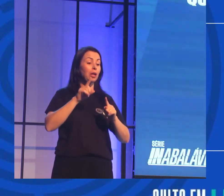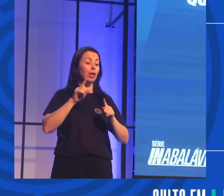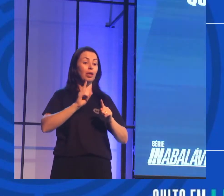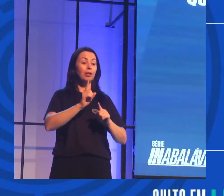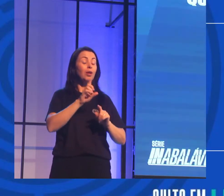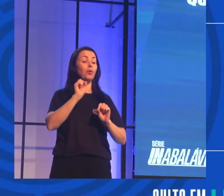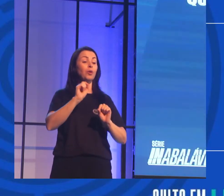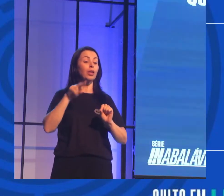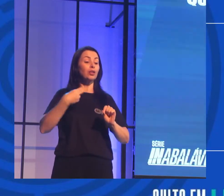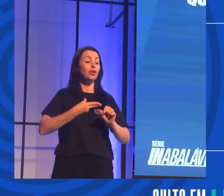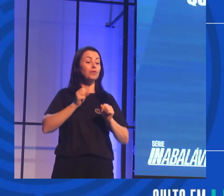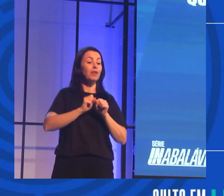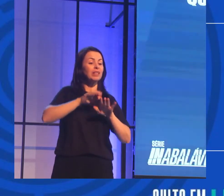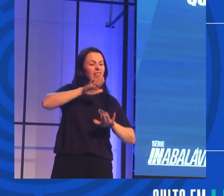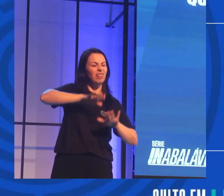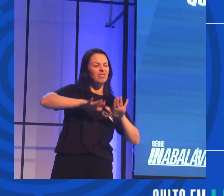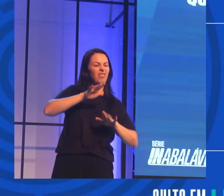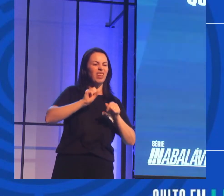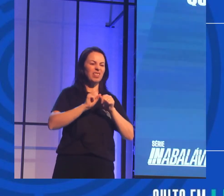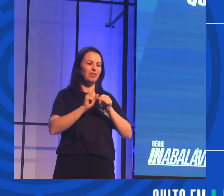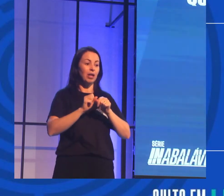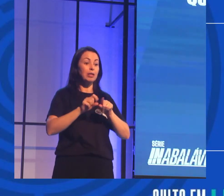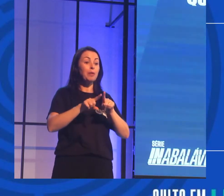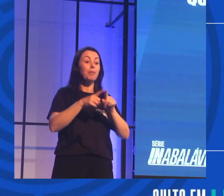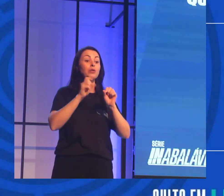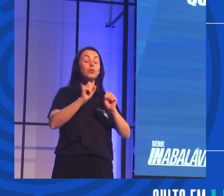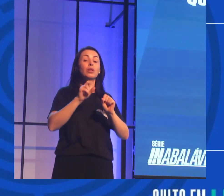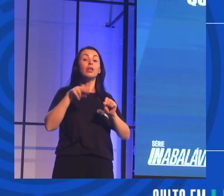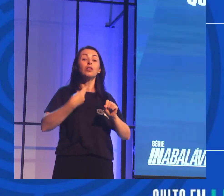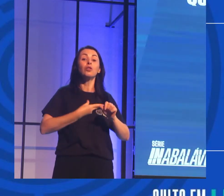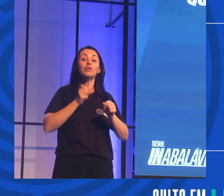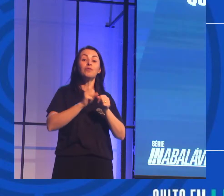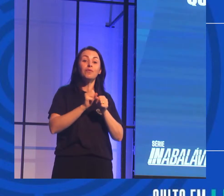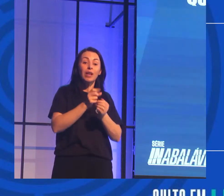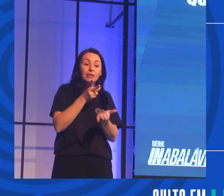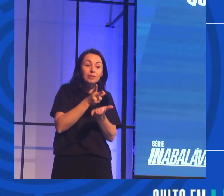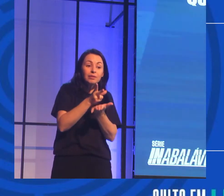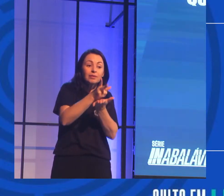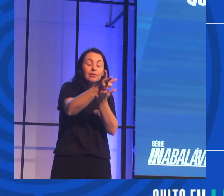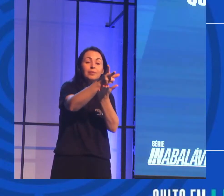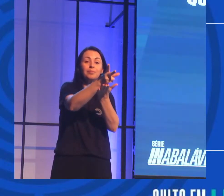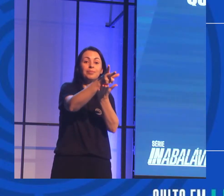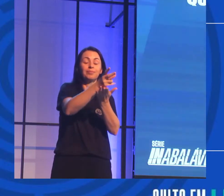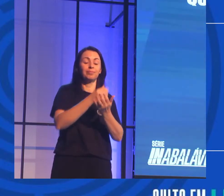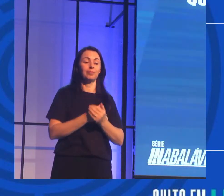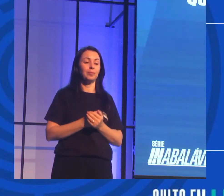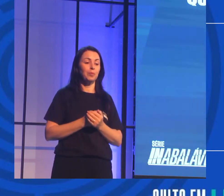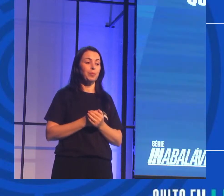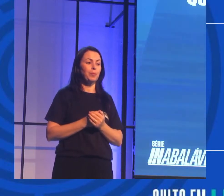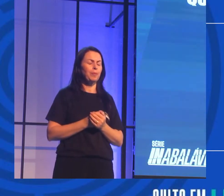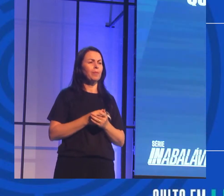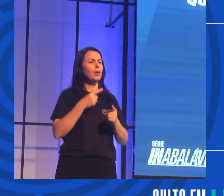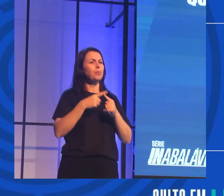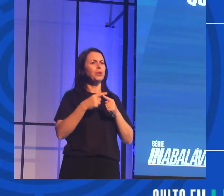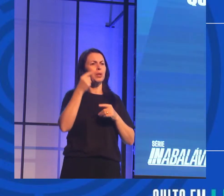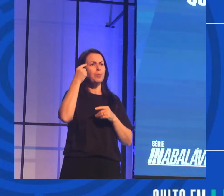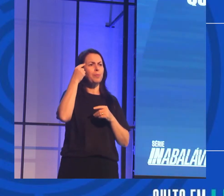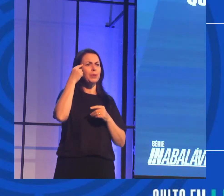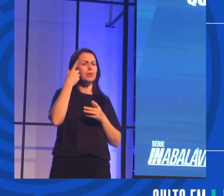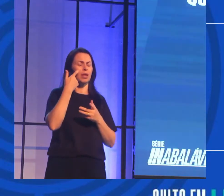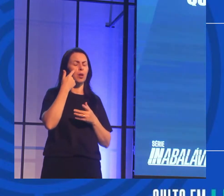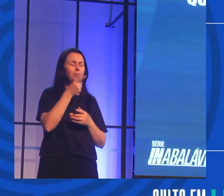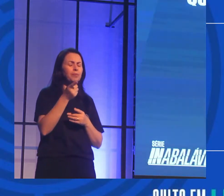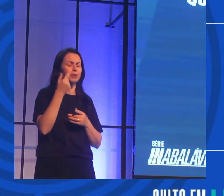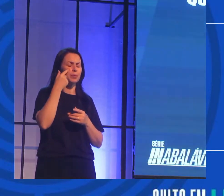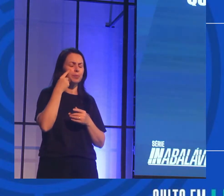que faz a diferença, é o que fazemos consistentemente. Pensei em algo para você guardar isso aqui.